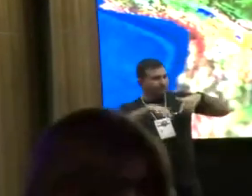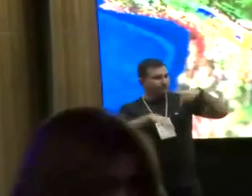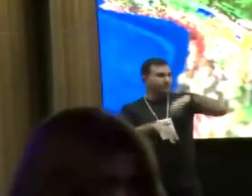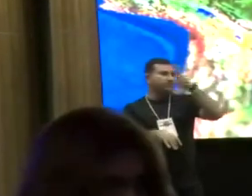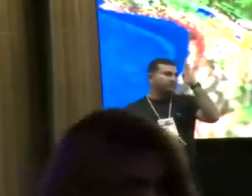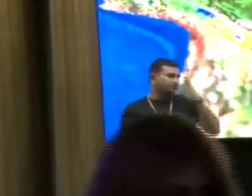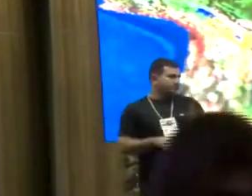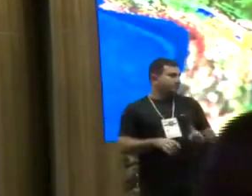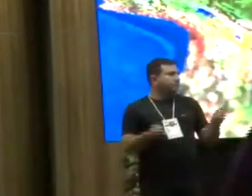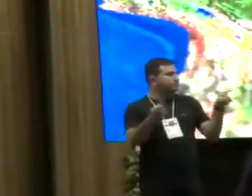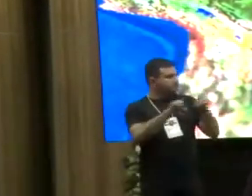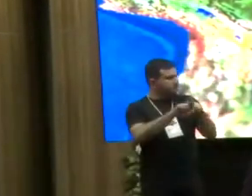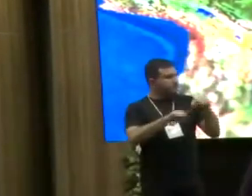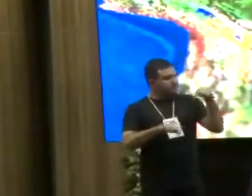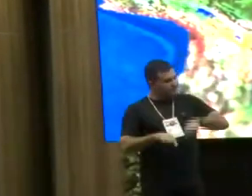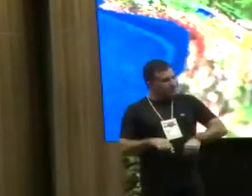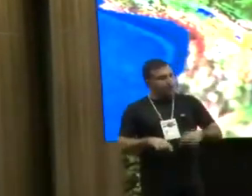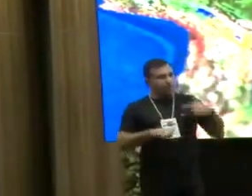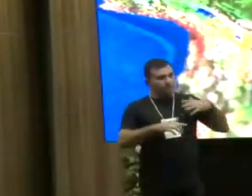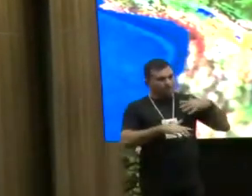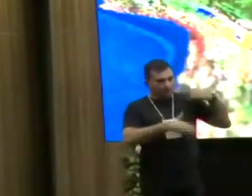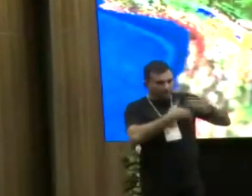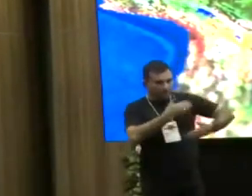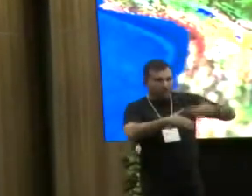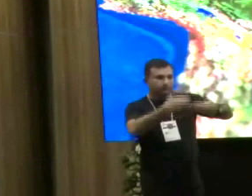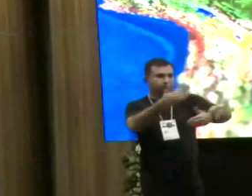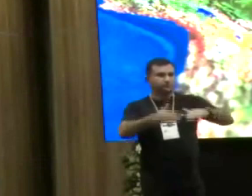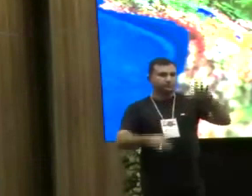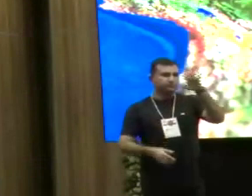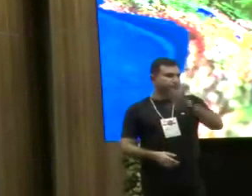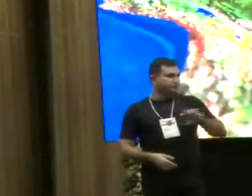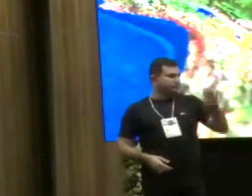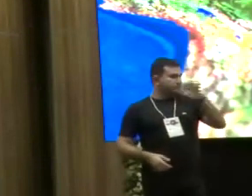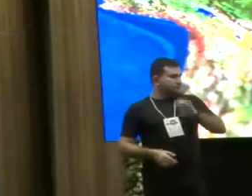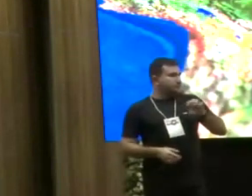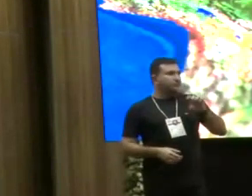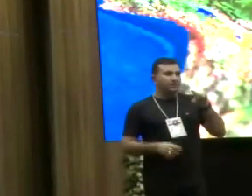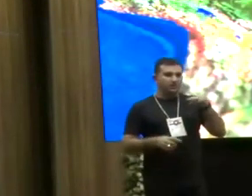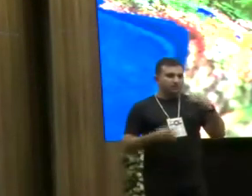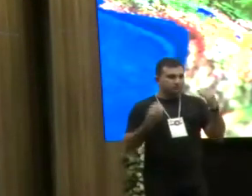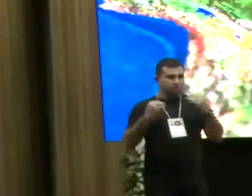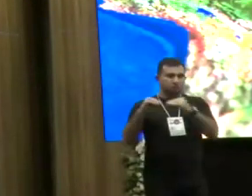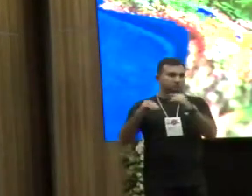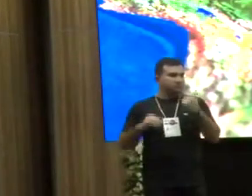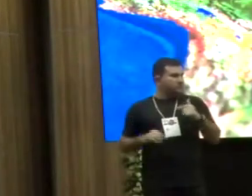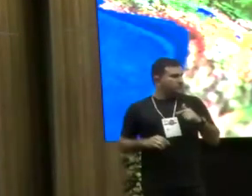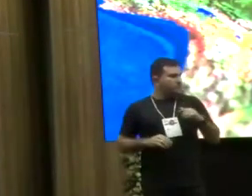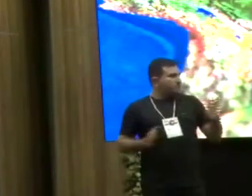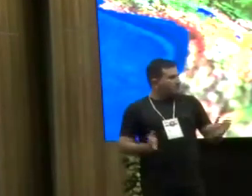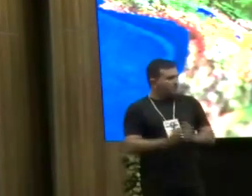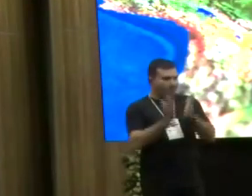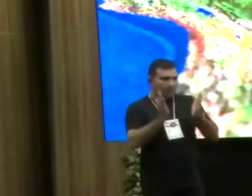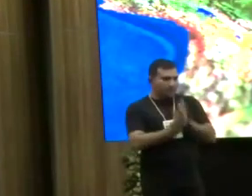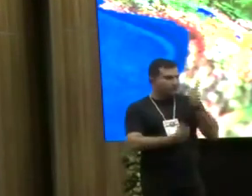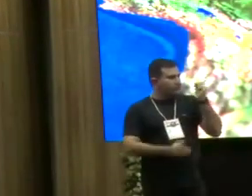e a nossa hereditariedade europeia. Nela não está a nossa pobreza, mas está a nossa